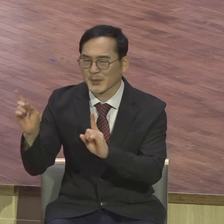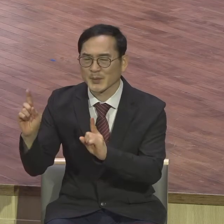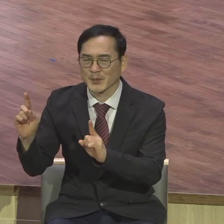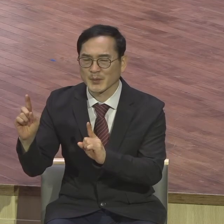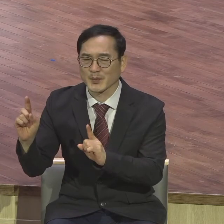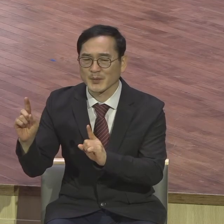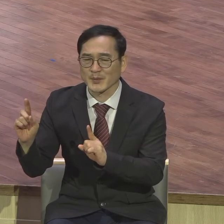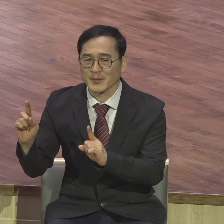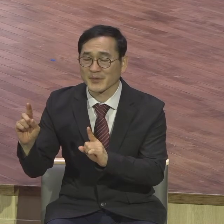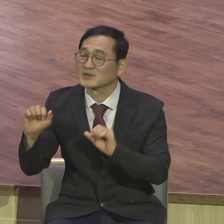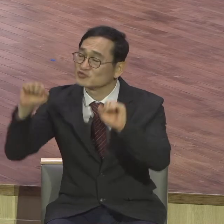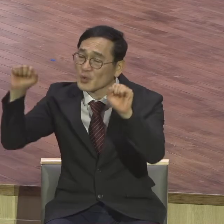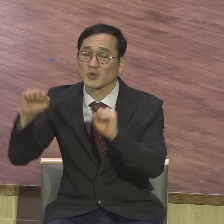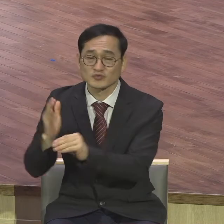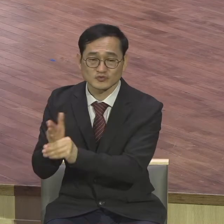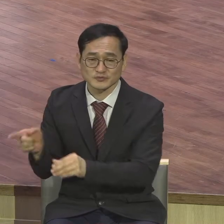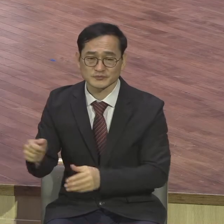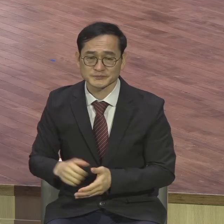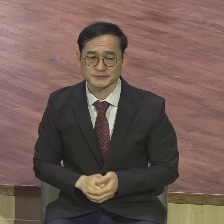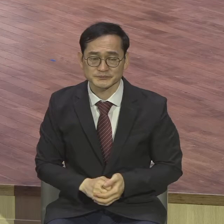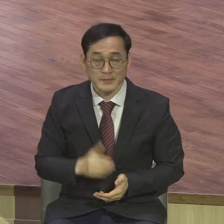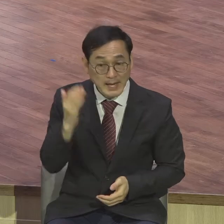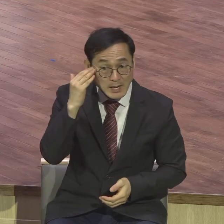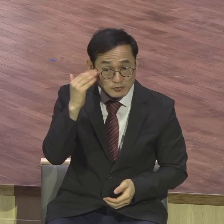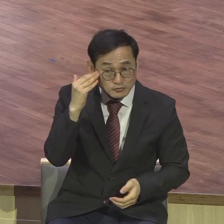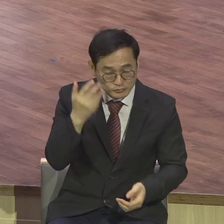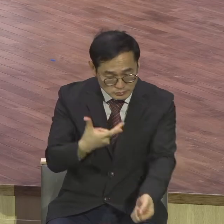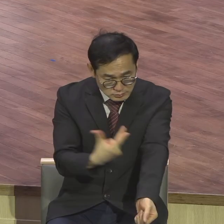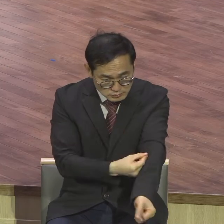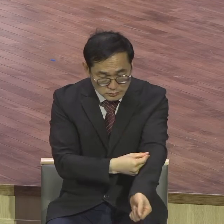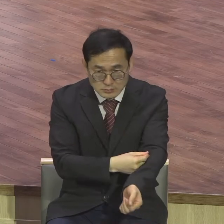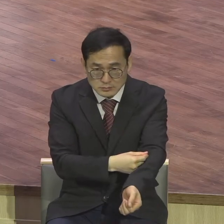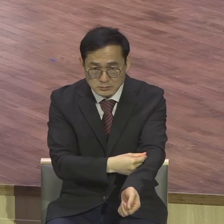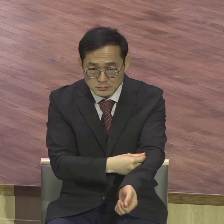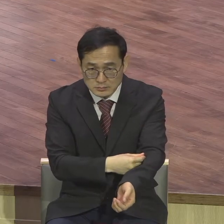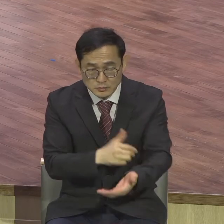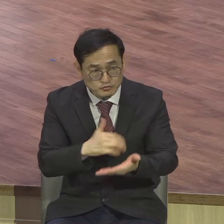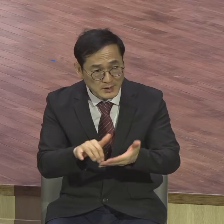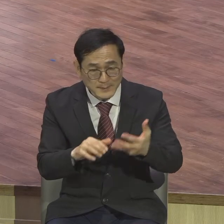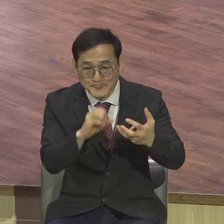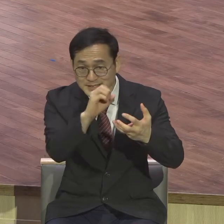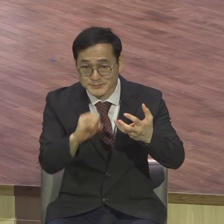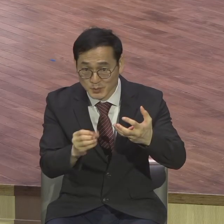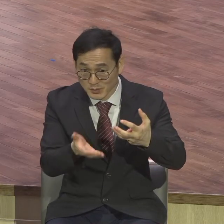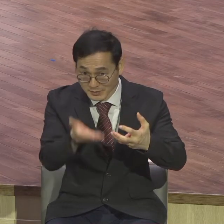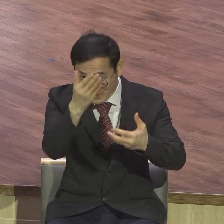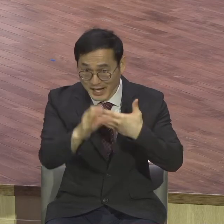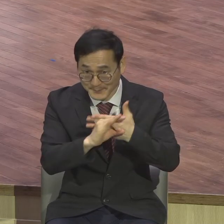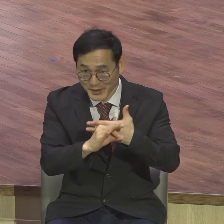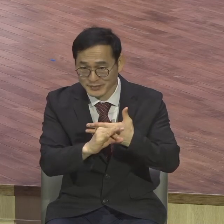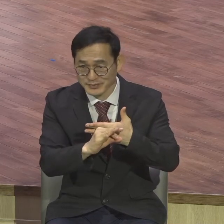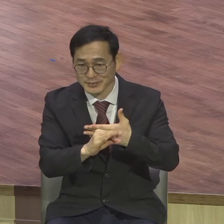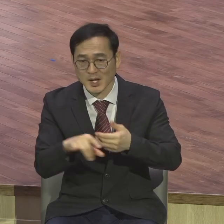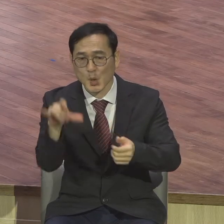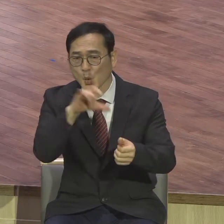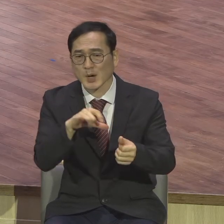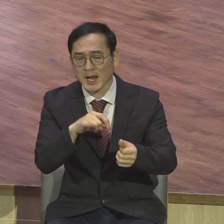우리나라도 성인 접종률 80% 되면 위드 코로나 하기로 그렇게